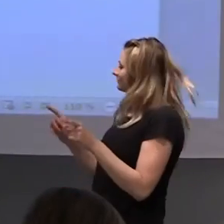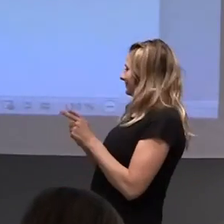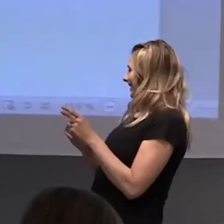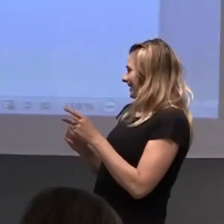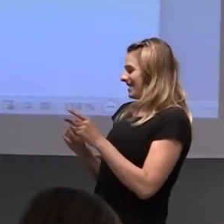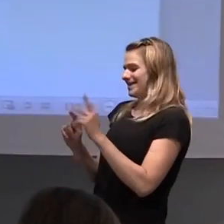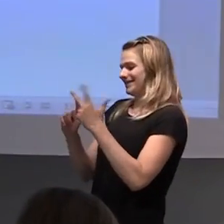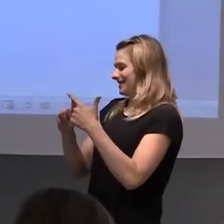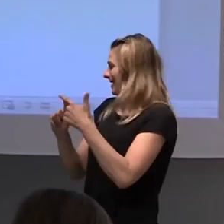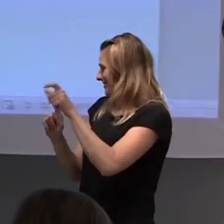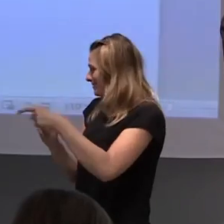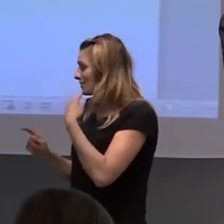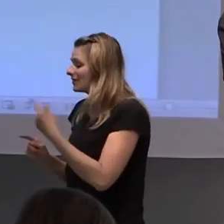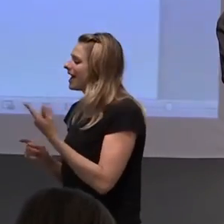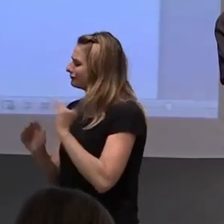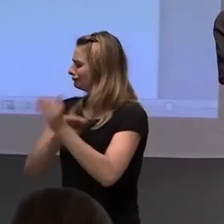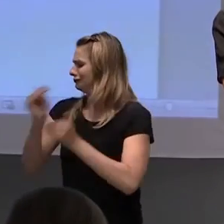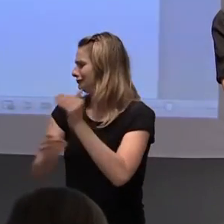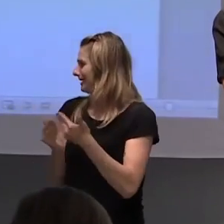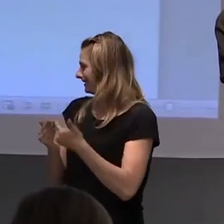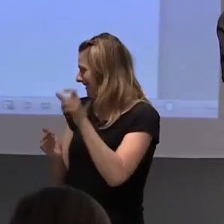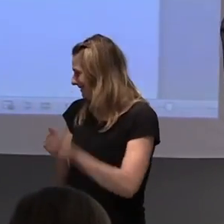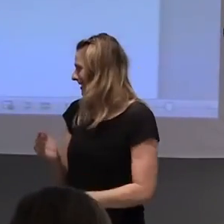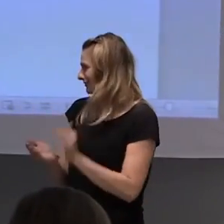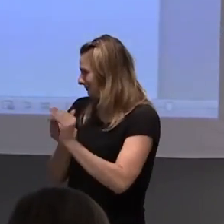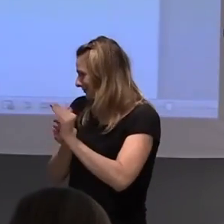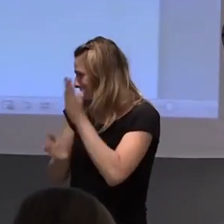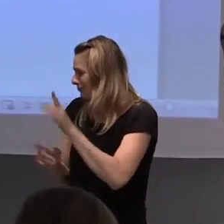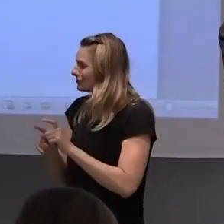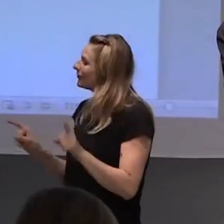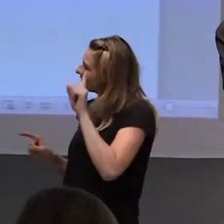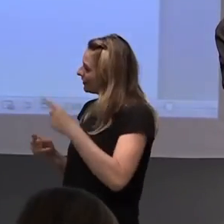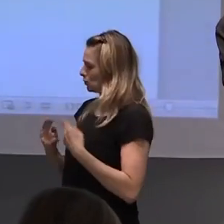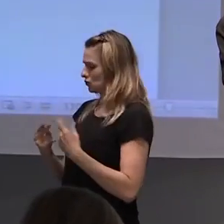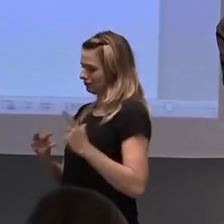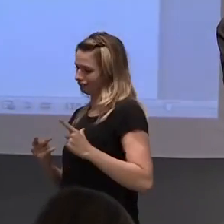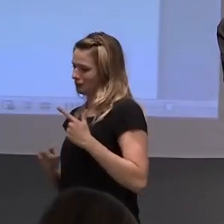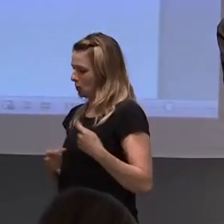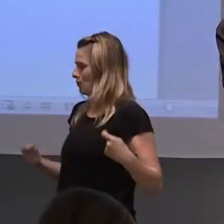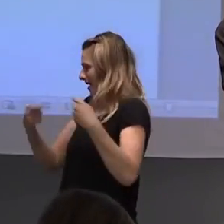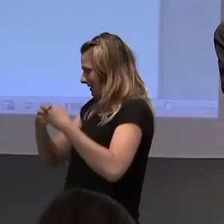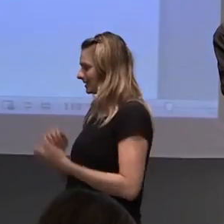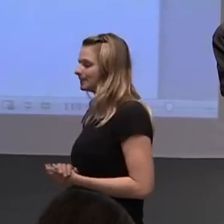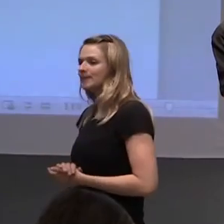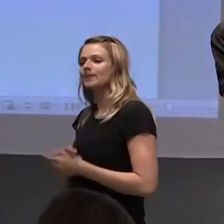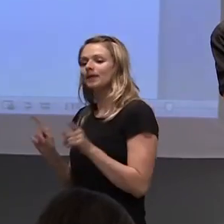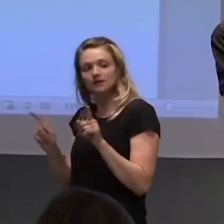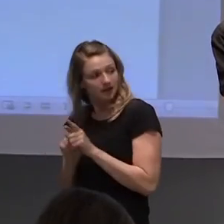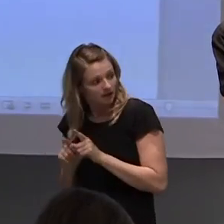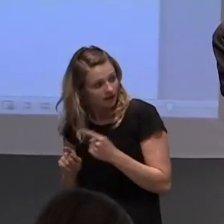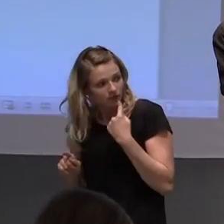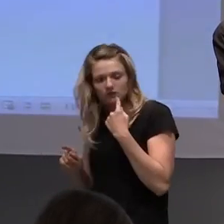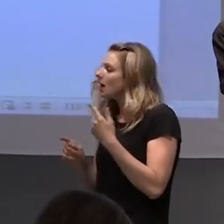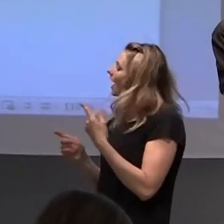svou asistentku, budu rozvíjet empatii s Aniškou asistentkou, seznámit školu s katalogem a metodikami, častěji se